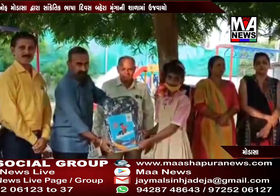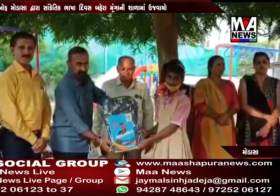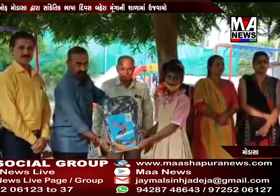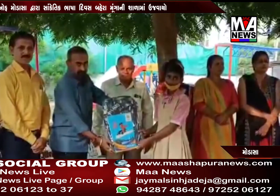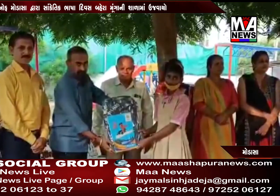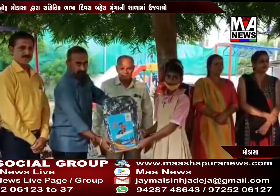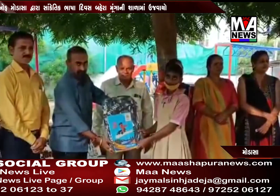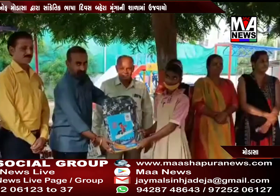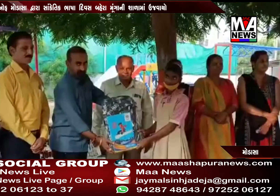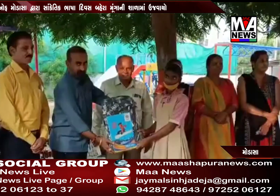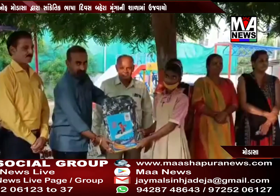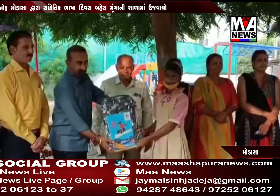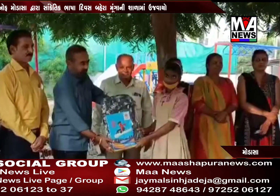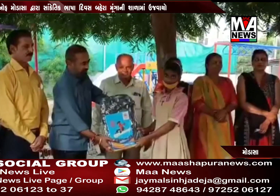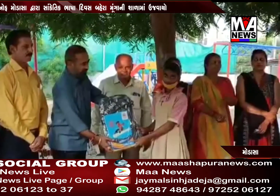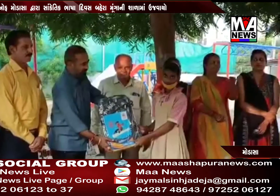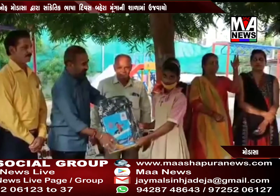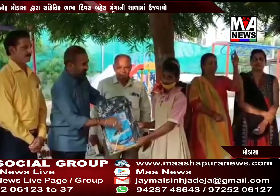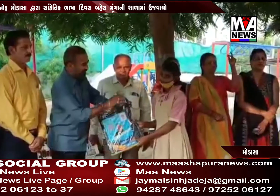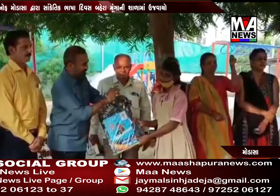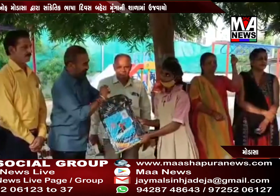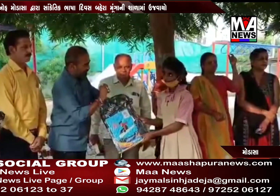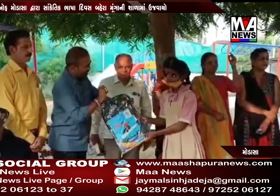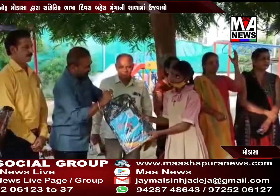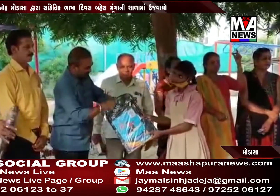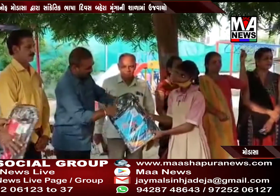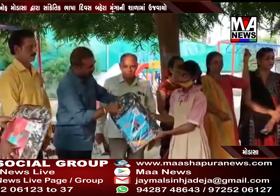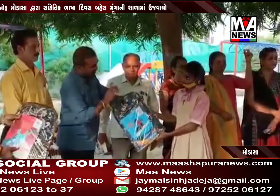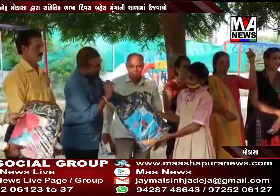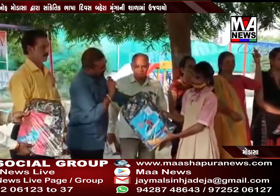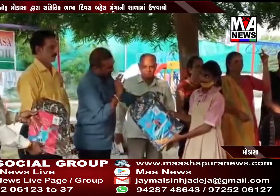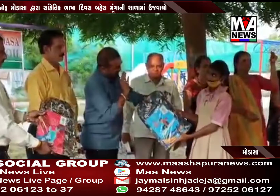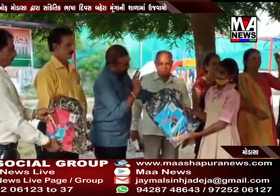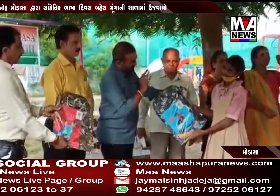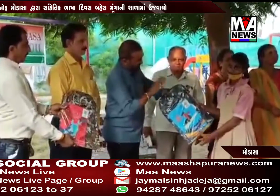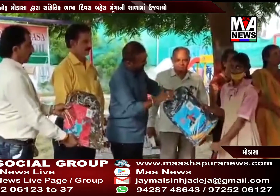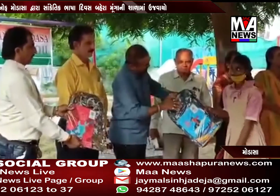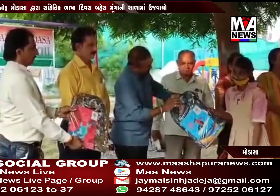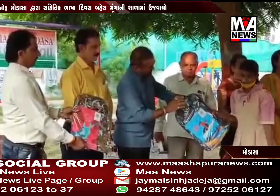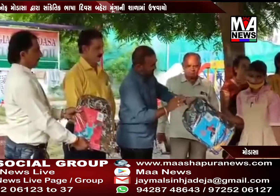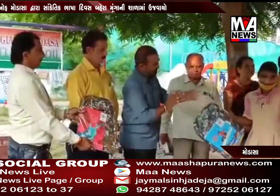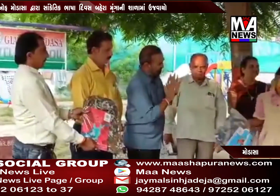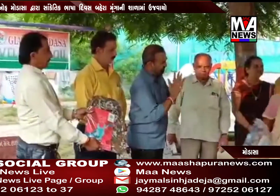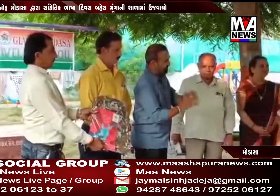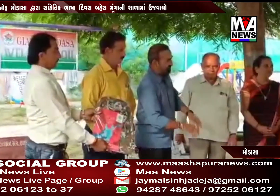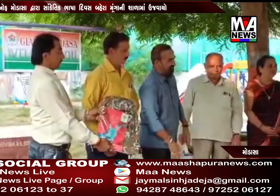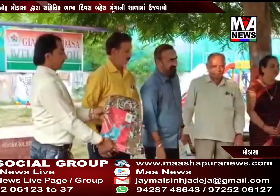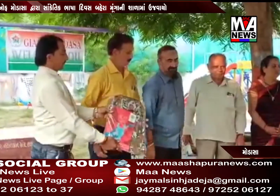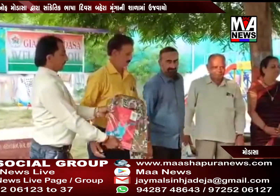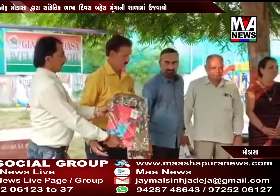કે શરીરના હાવભાવથી પોતાનો માનોભાવ અભિવ્યક્ત કરે છે, જેને સાંકેતિક ભાષા કહેવામાં આવે છે। સમાજની વિકાસની ધારામાં આ